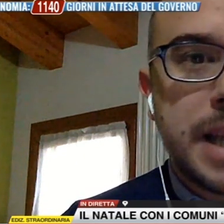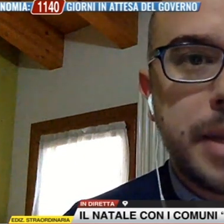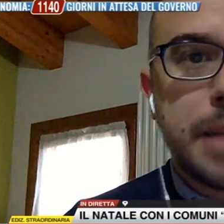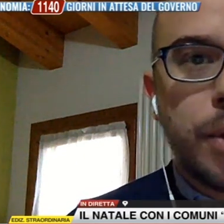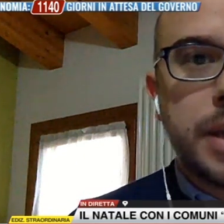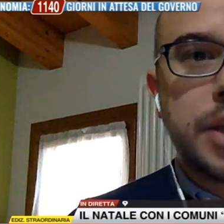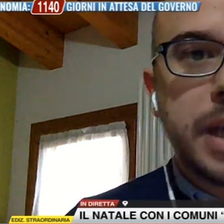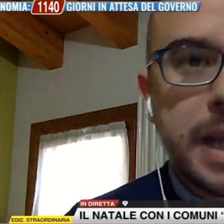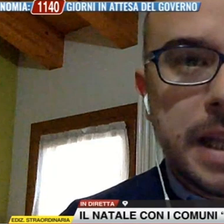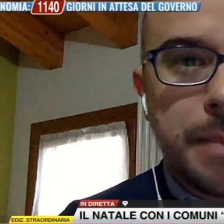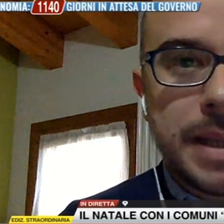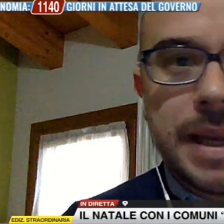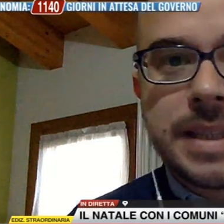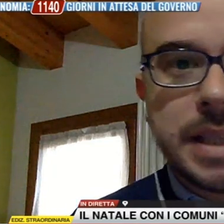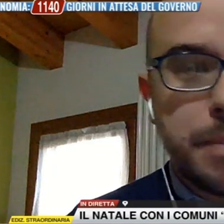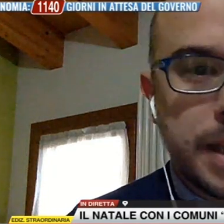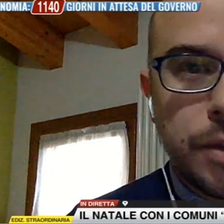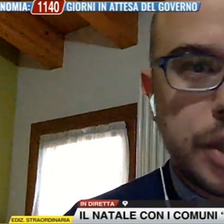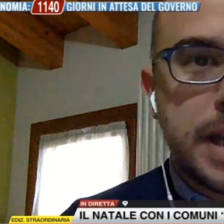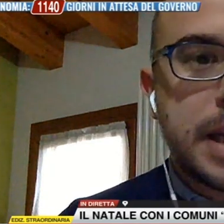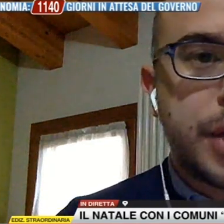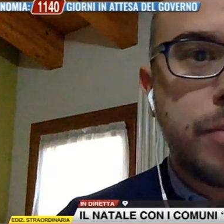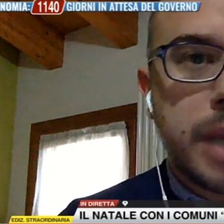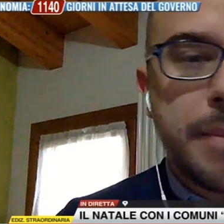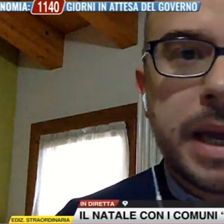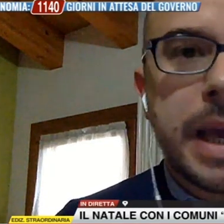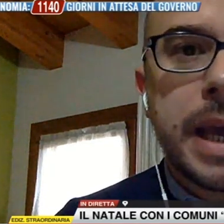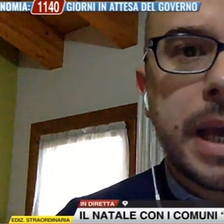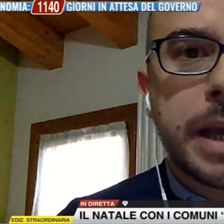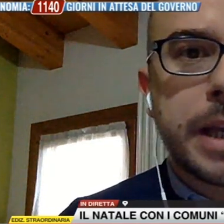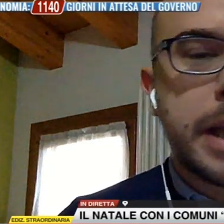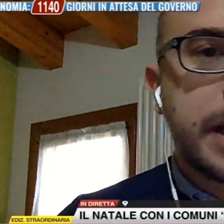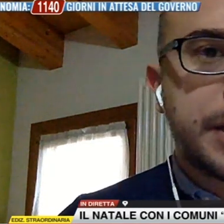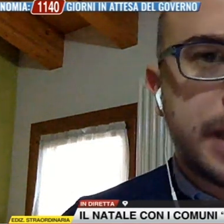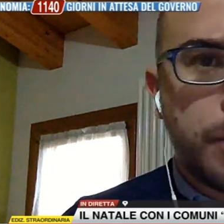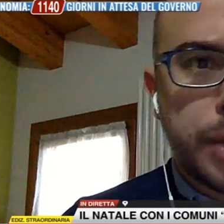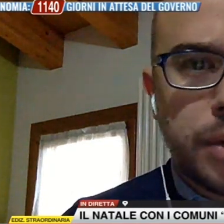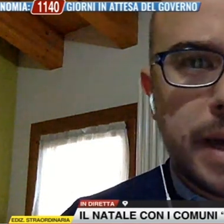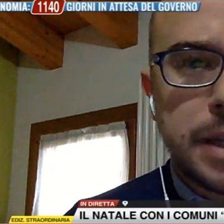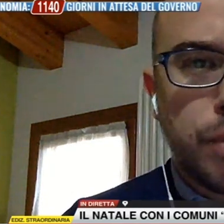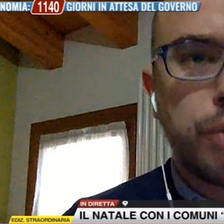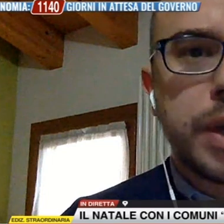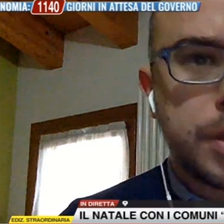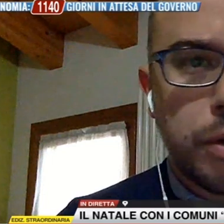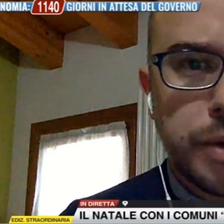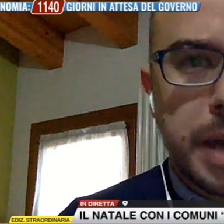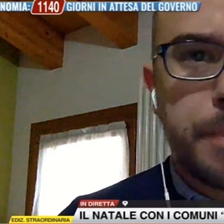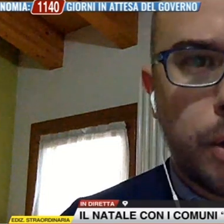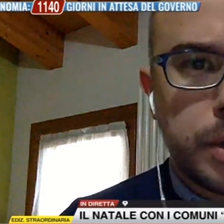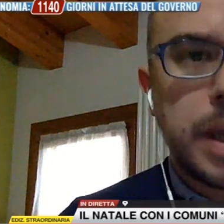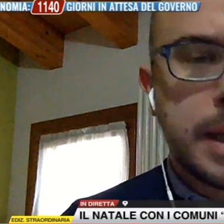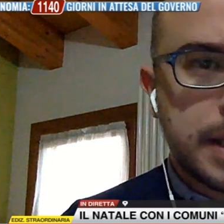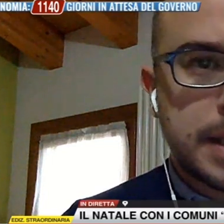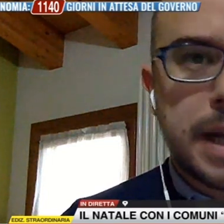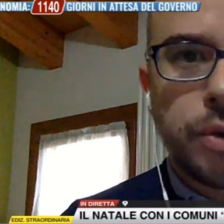degli schieramenti politici, delle appartenenze di partito eccetera, c'è un tema che ci stiamo portando avanti, un nodo irrisolto nei